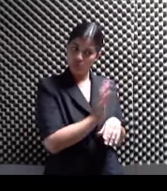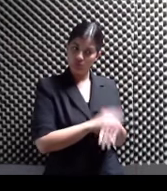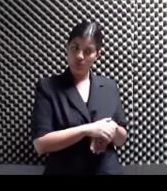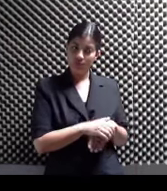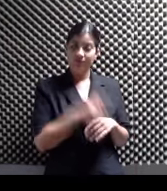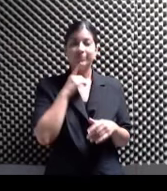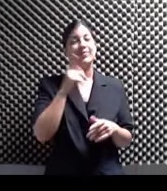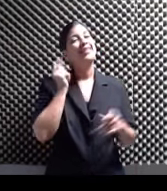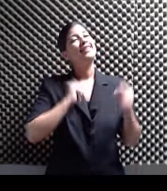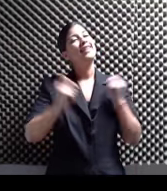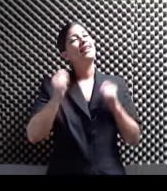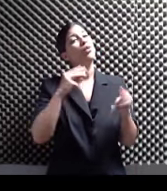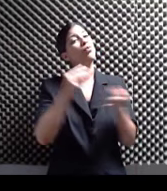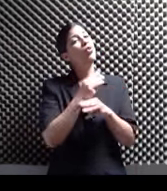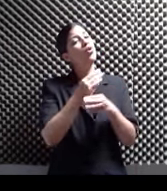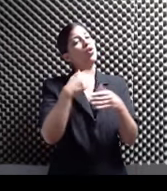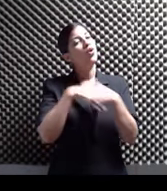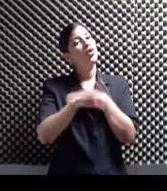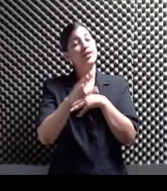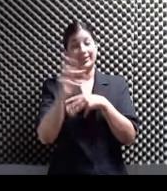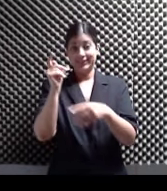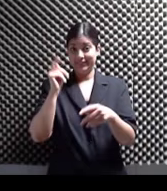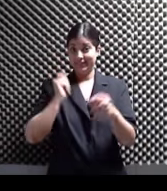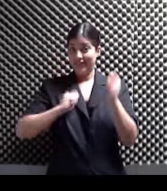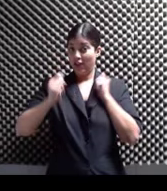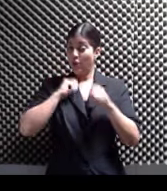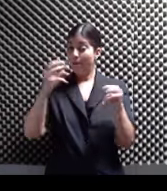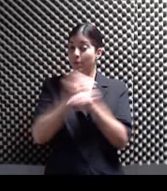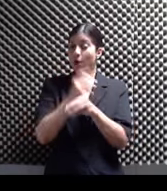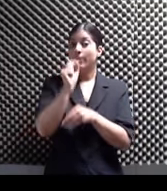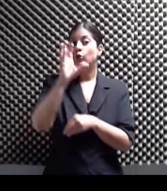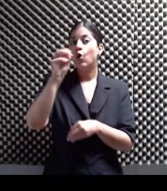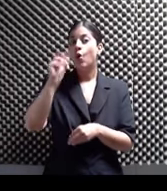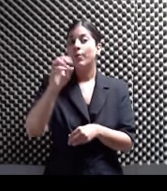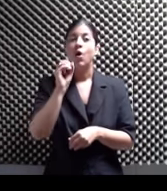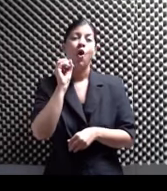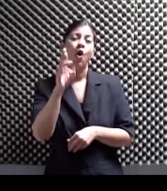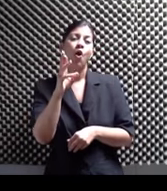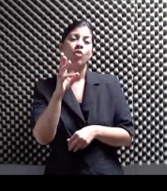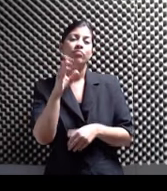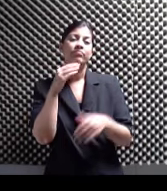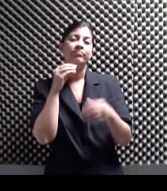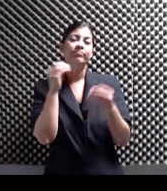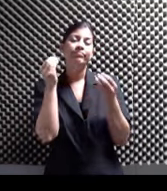mire, para el teatro está de moda, entre al teatroestademoda.com o envíe la información al